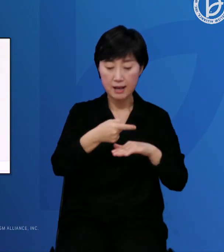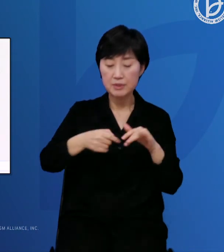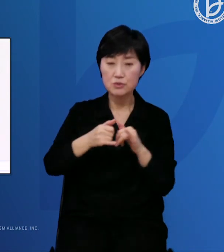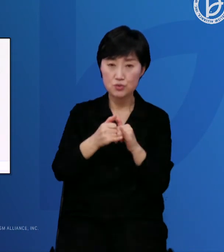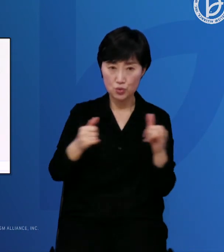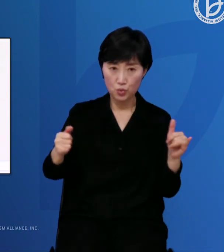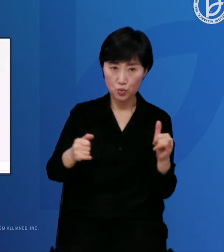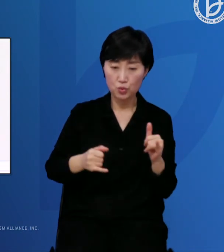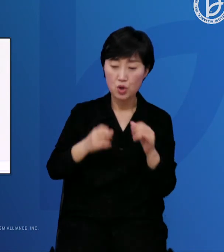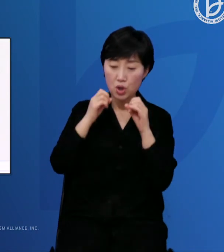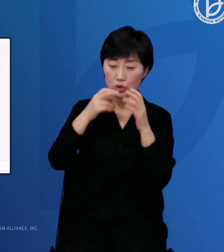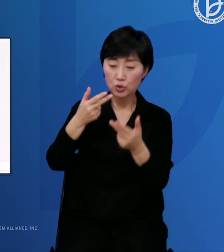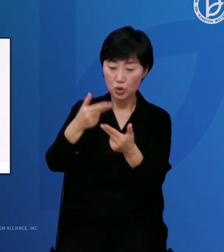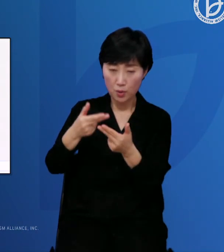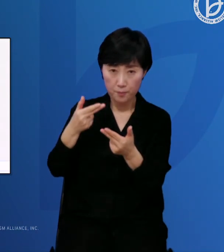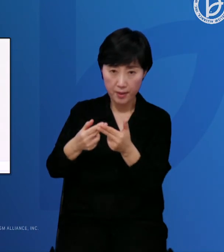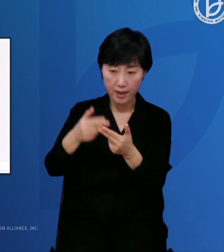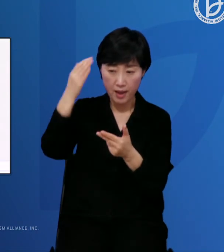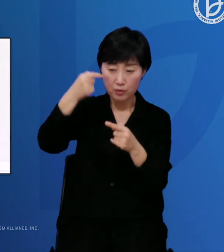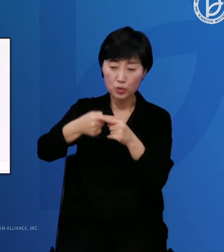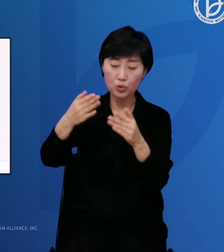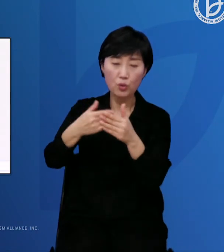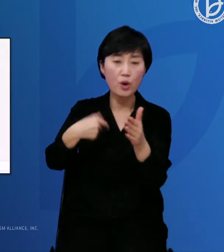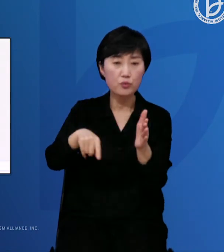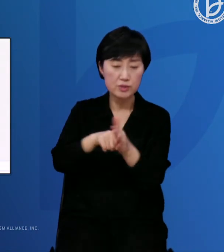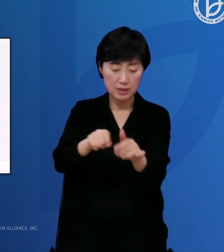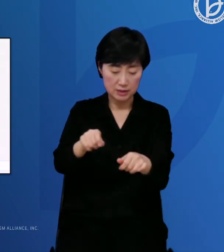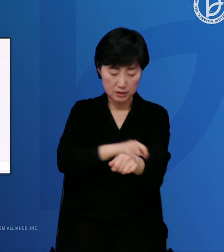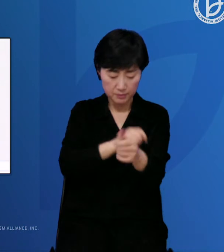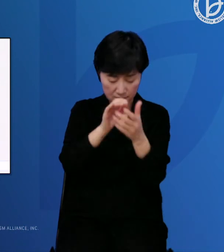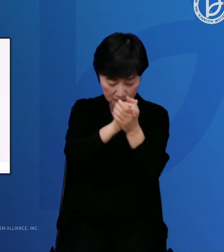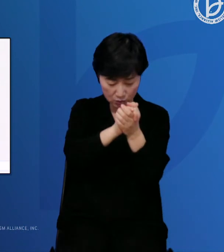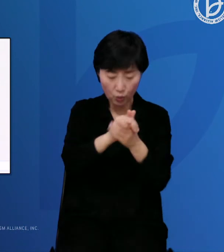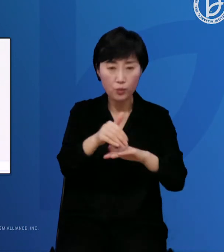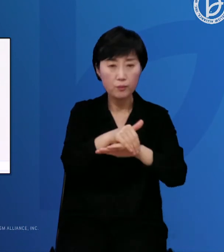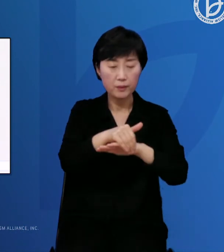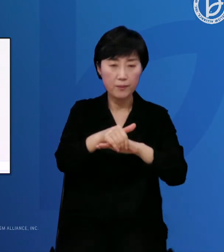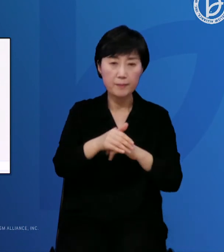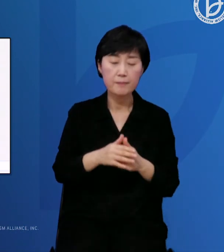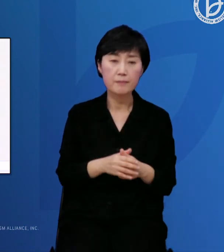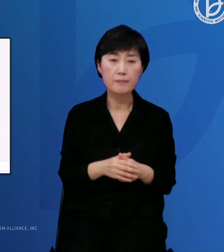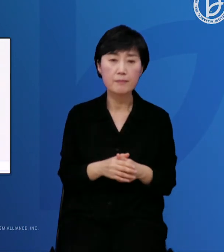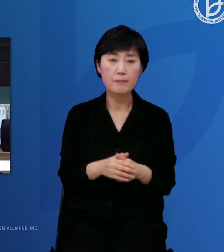총회와 전도협회, 한국교회를 위해 특별 기도 시간을 갖습니다.